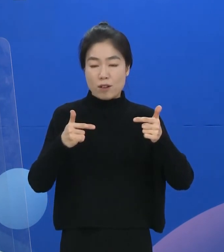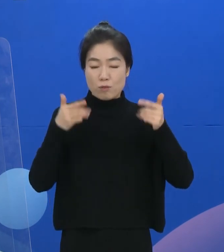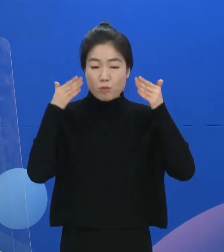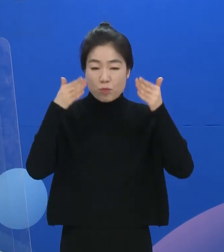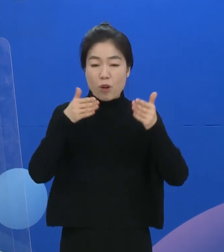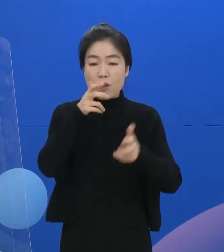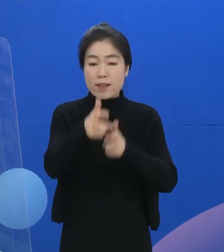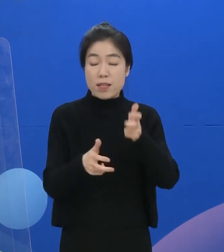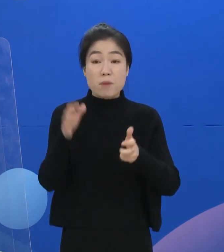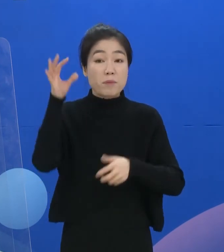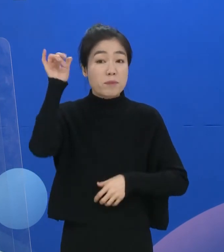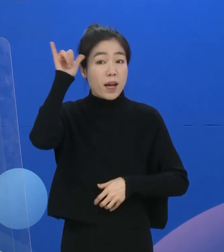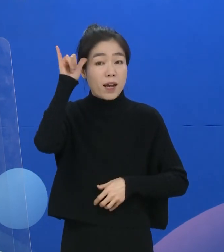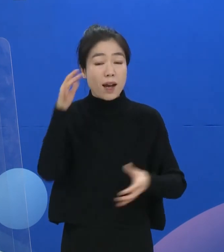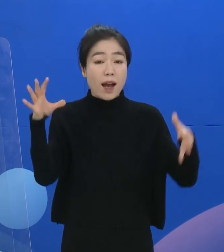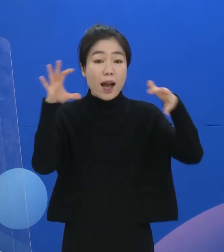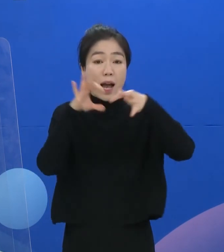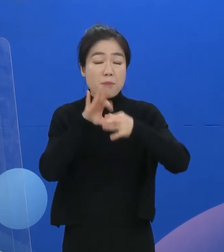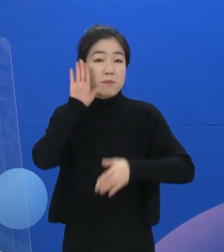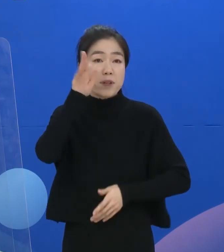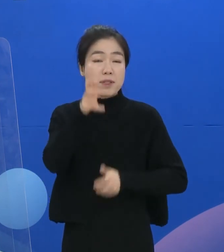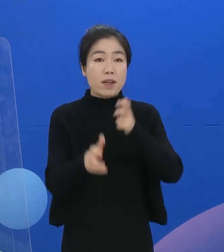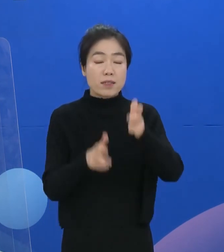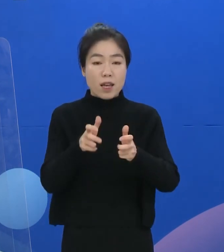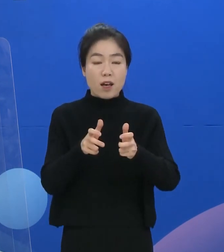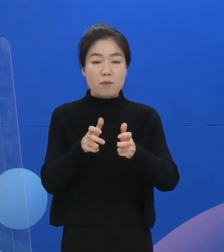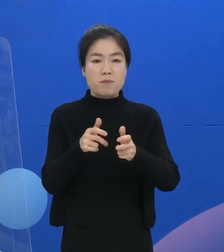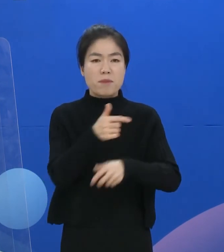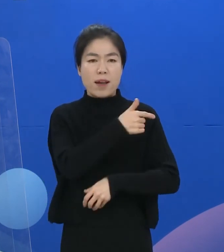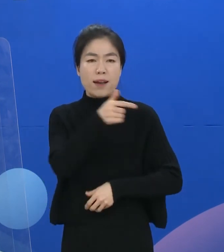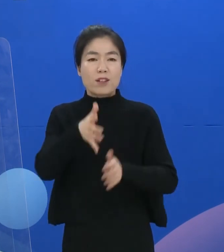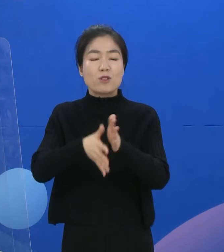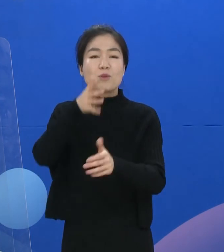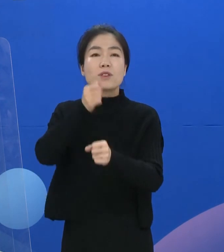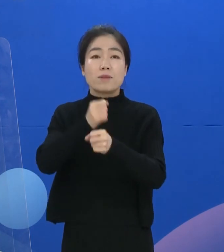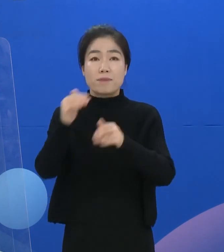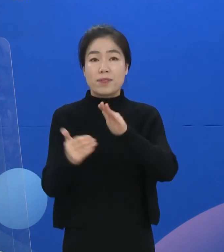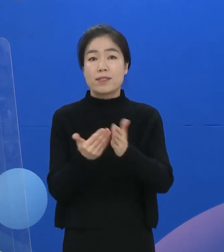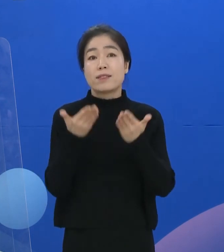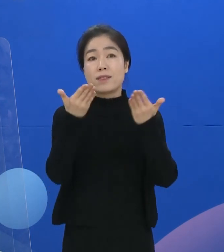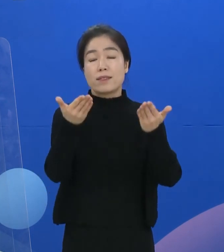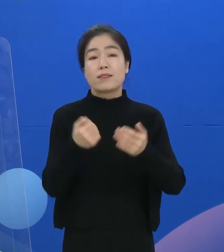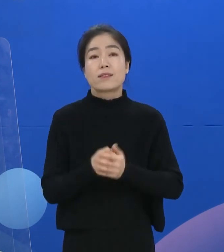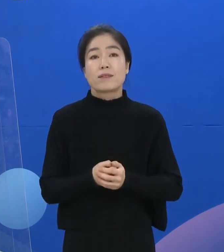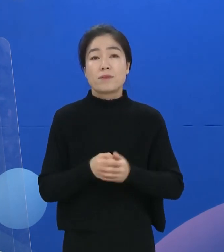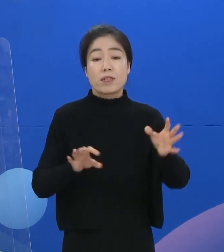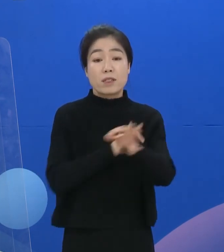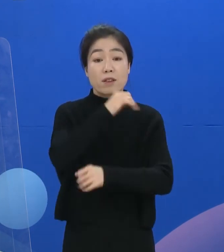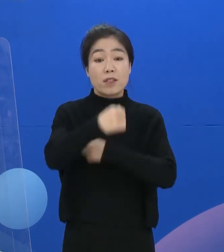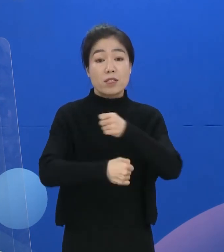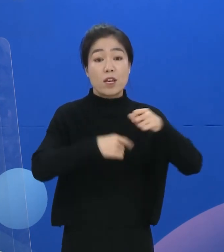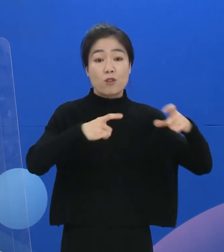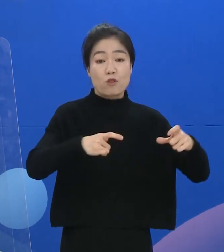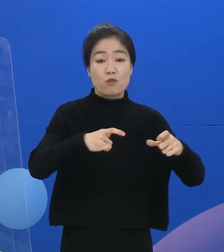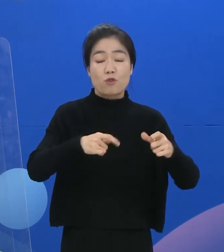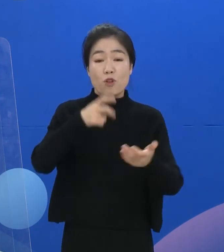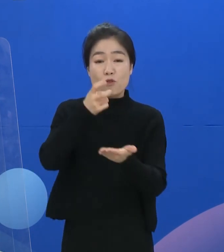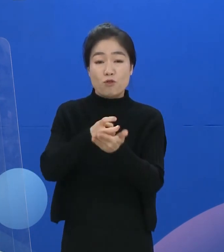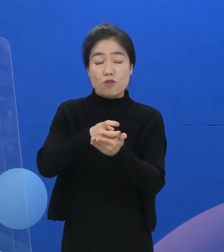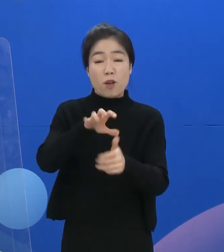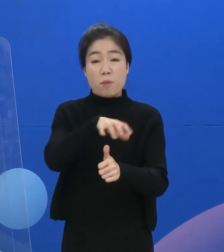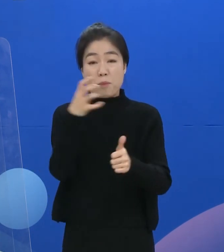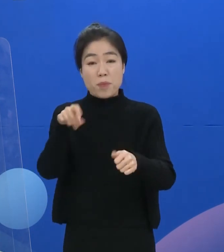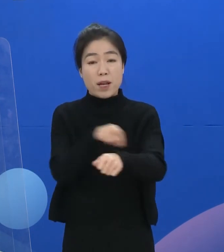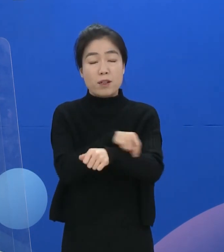자동차 가전 의료 에너지 등 주력산업에 인공지능을 입혀 미래산업 메카